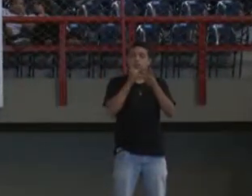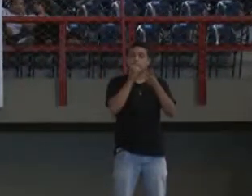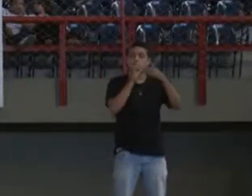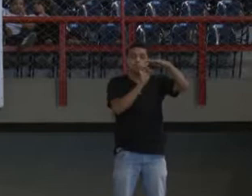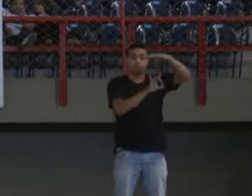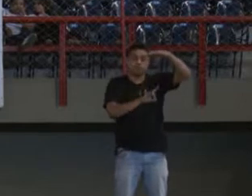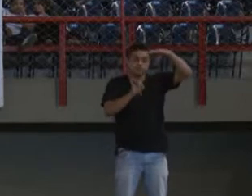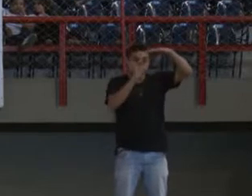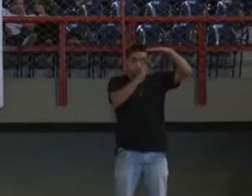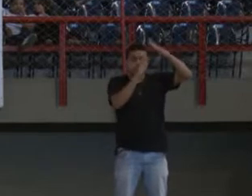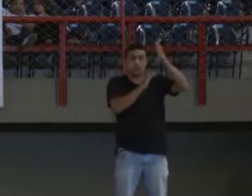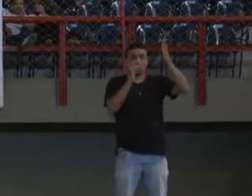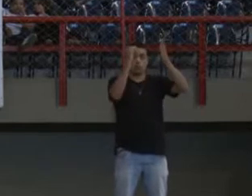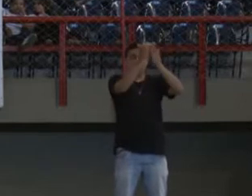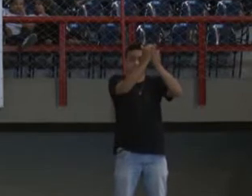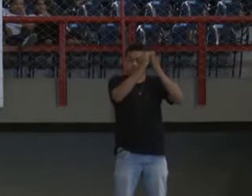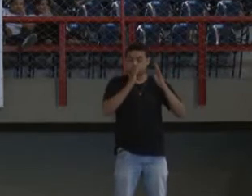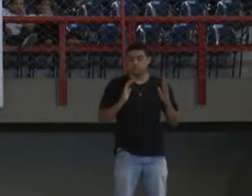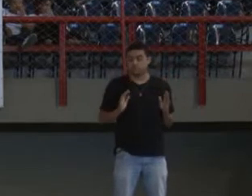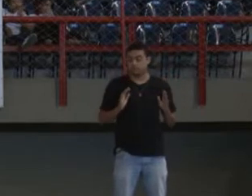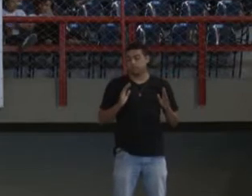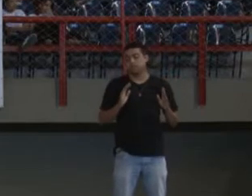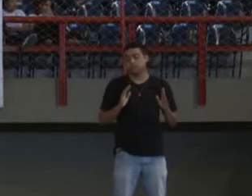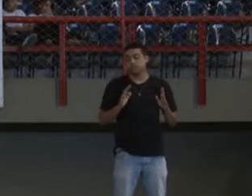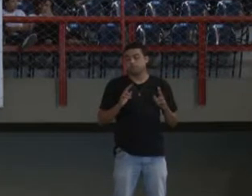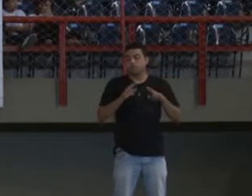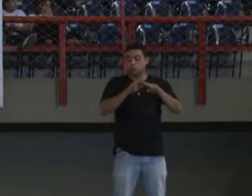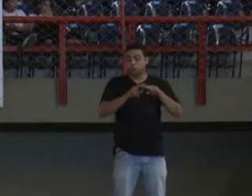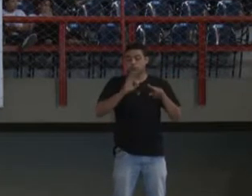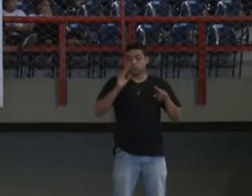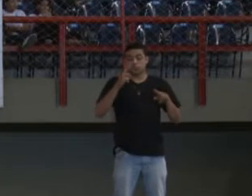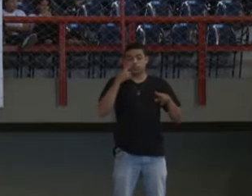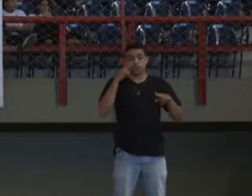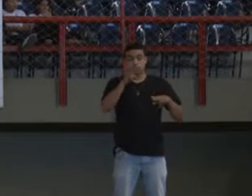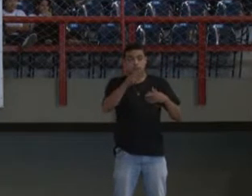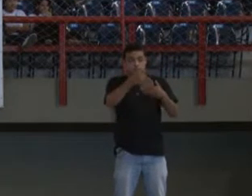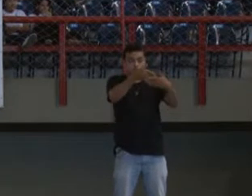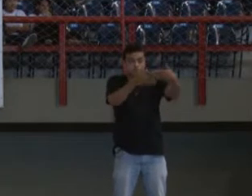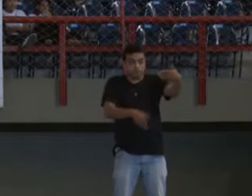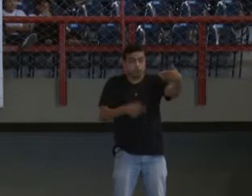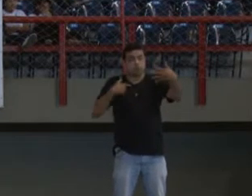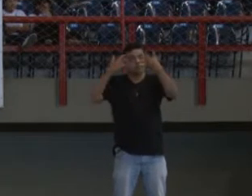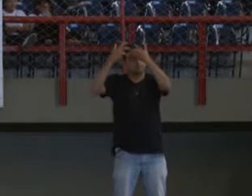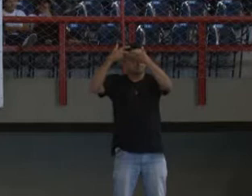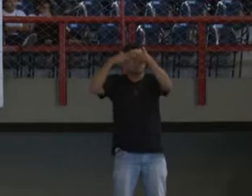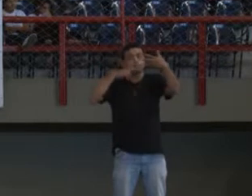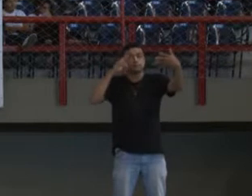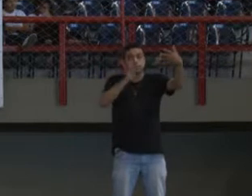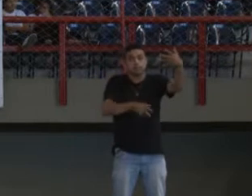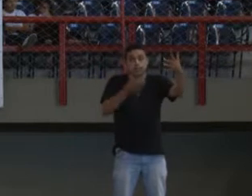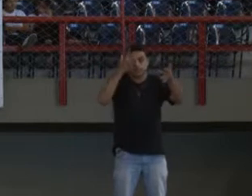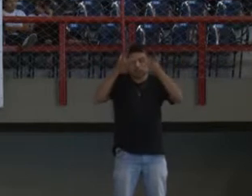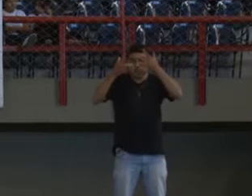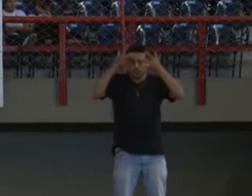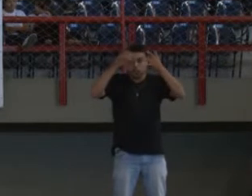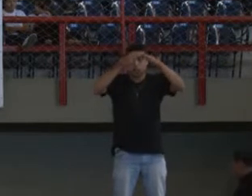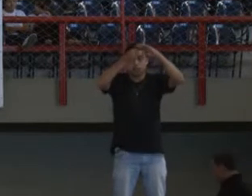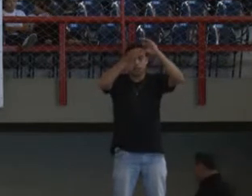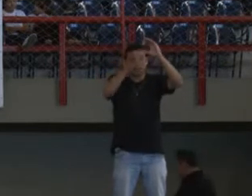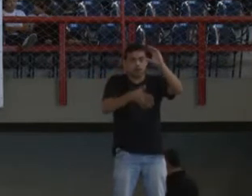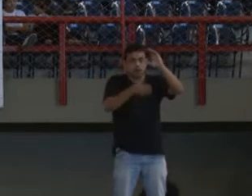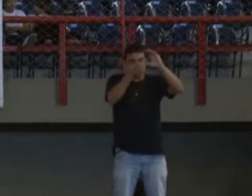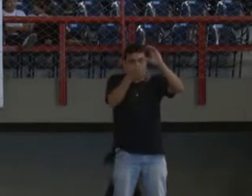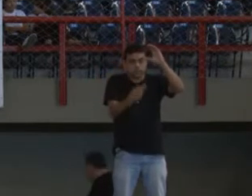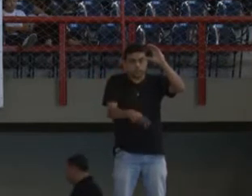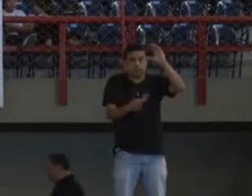baixa? Alta. Pronto. Bateu o olho numa prova, já raciocinou. Precisa decorar qual é a característica geral dos